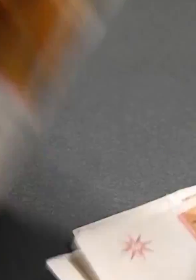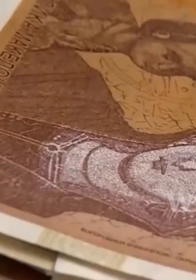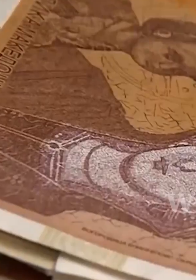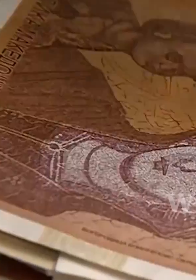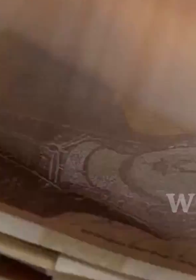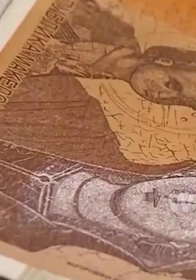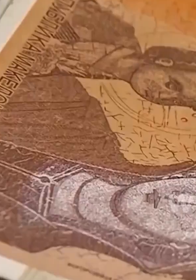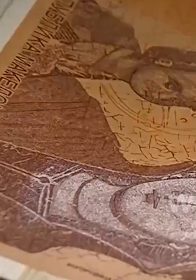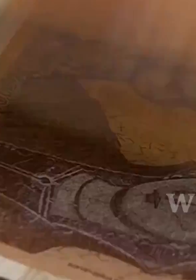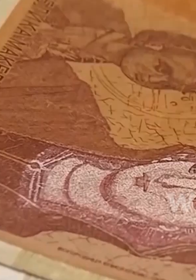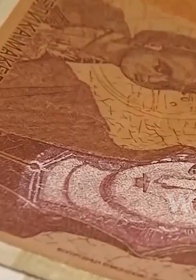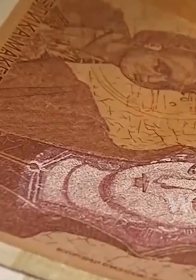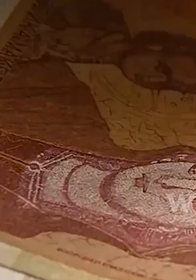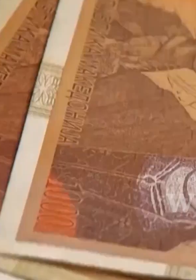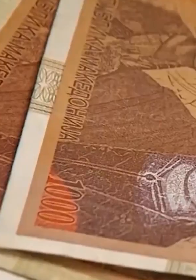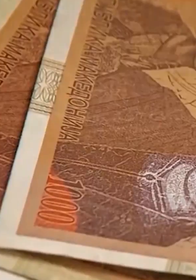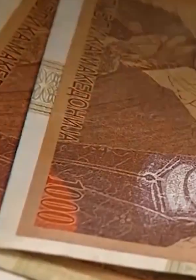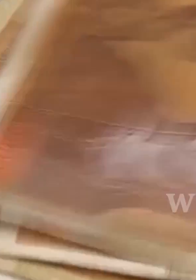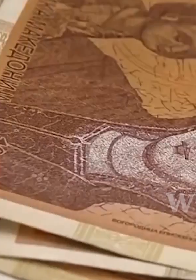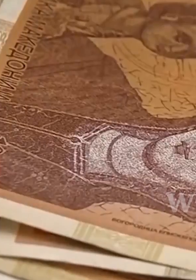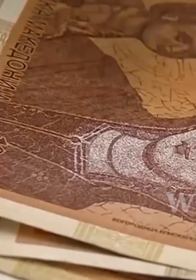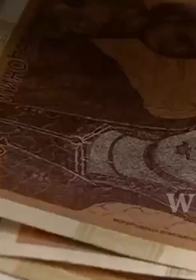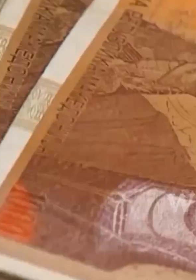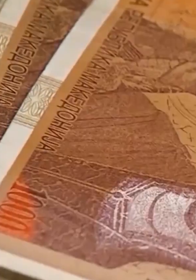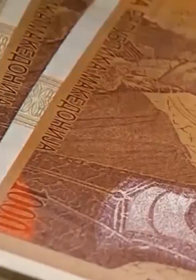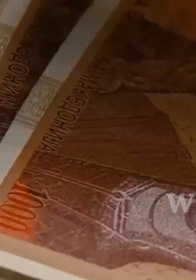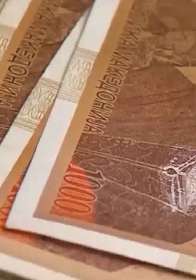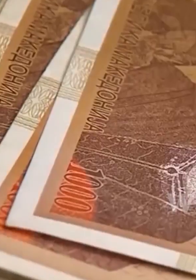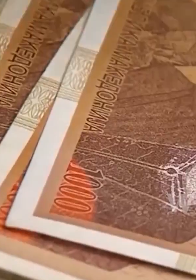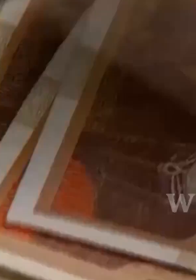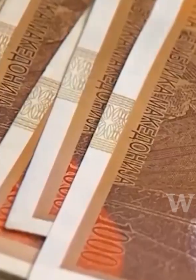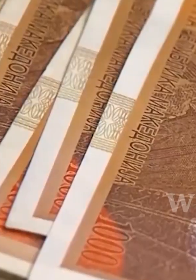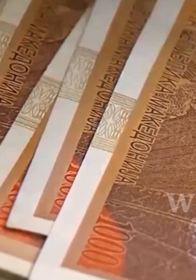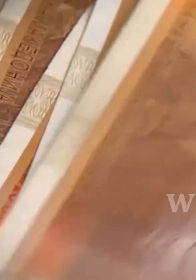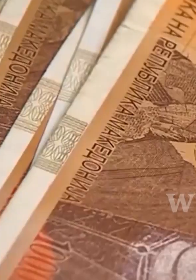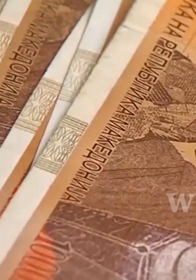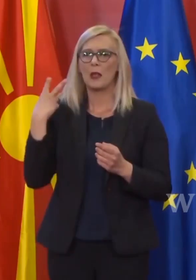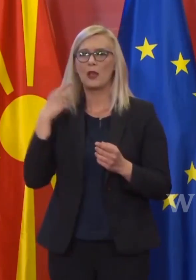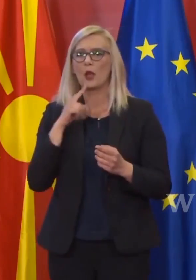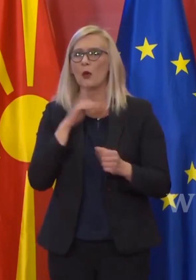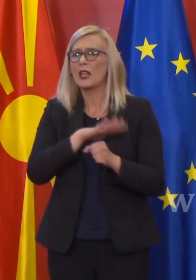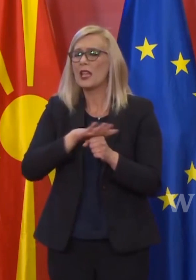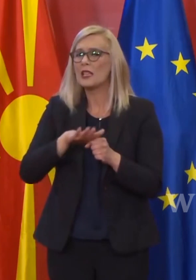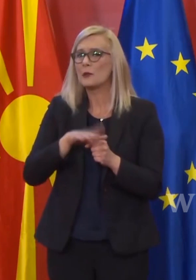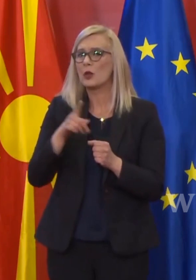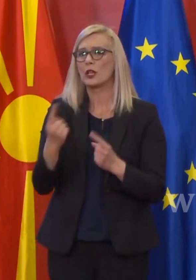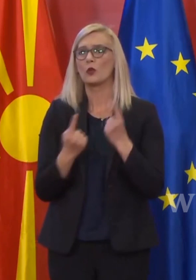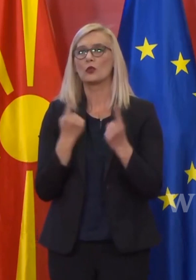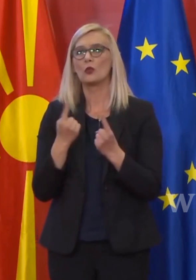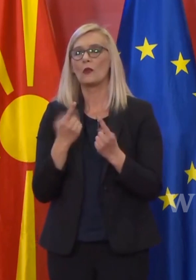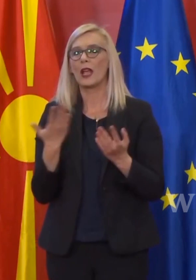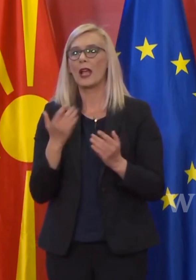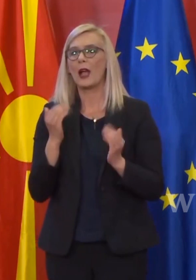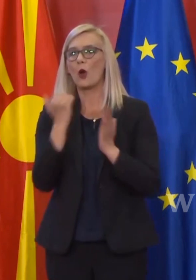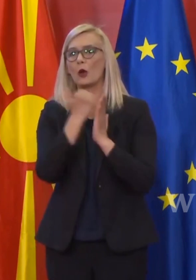proporcionale. Punëdhënësit do të mund të aplikojnë përmes sistemit elektronik në drejtorinë të ardhurave publike. Spasovski thotë se pas